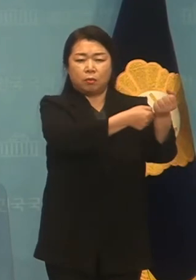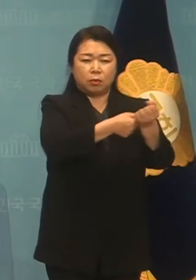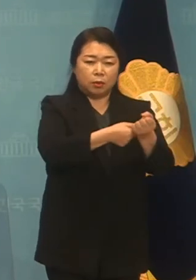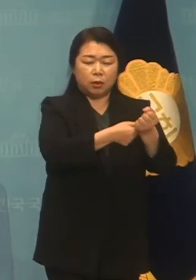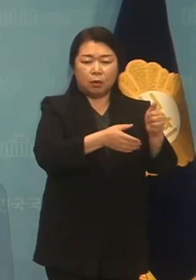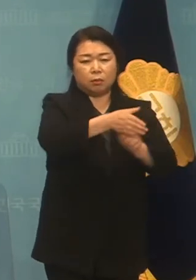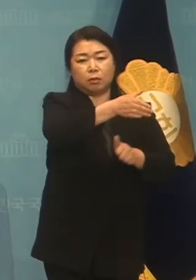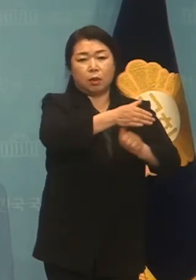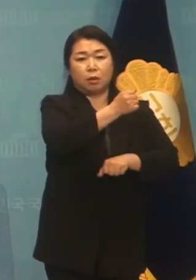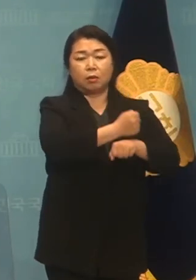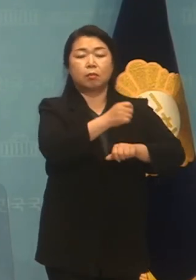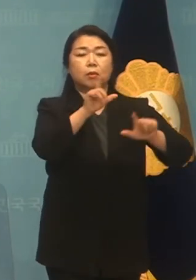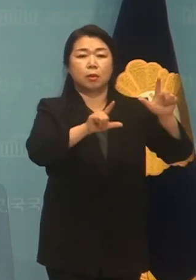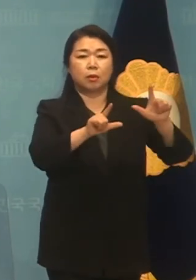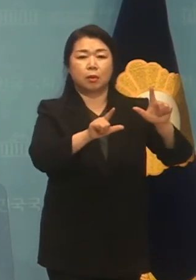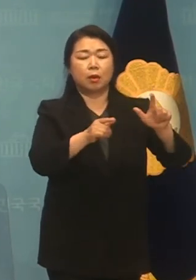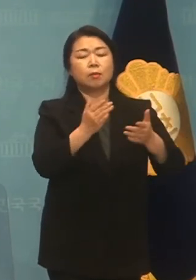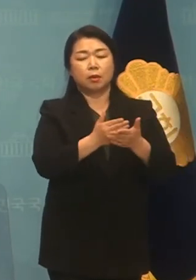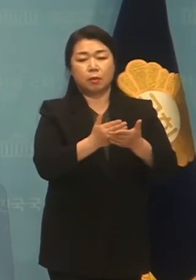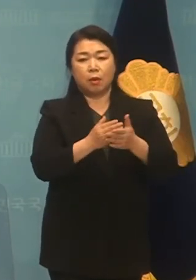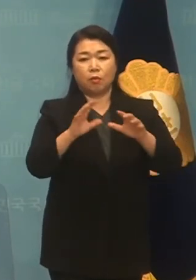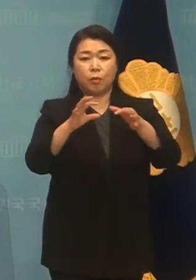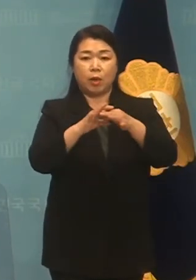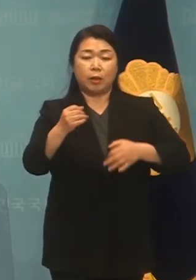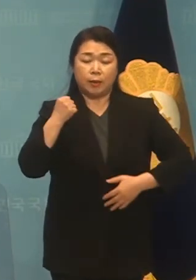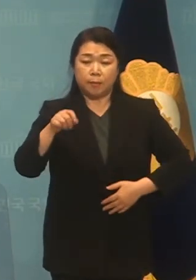모습입니다. 하루빨리 국민의힘당은